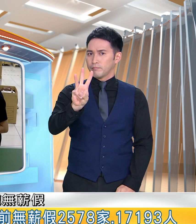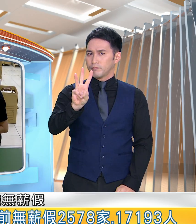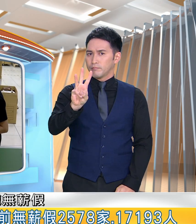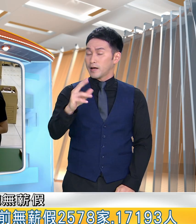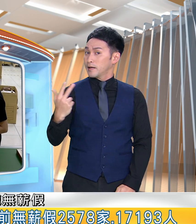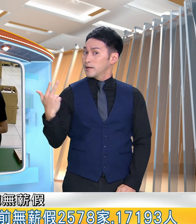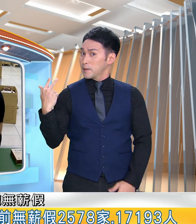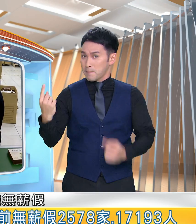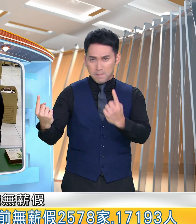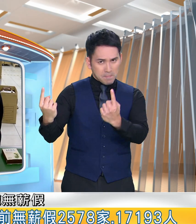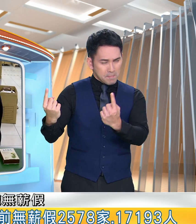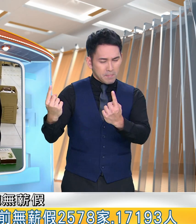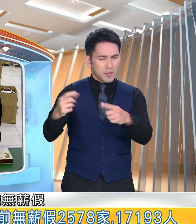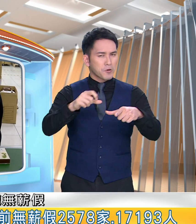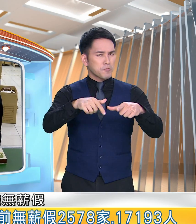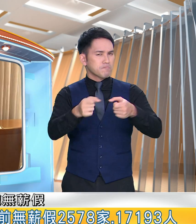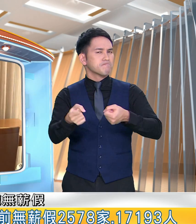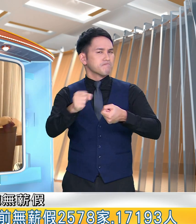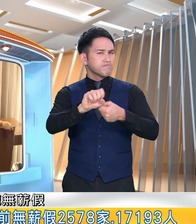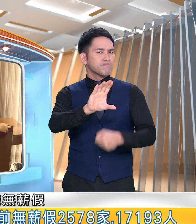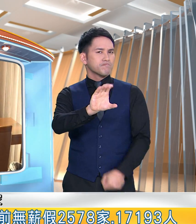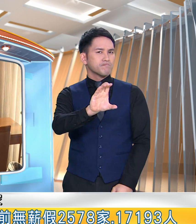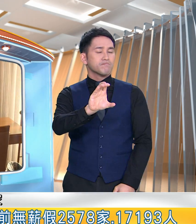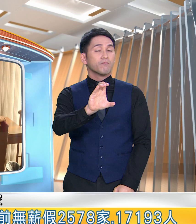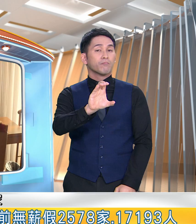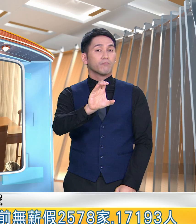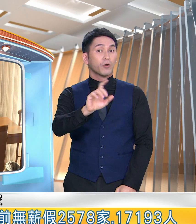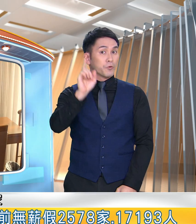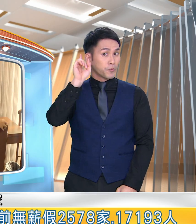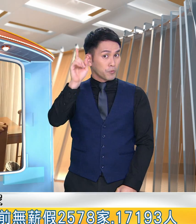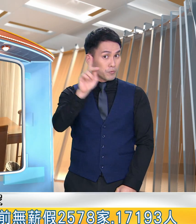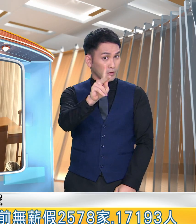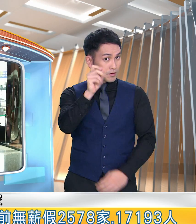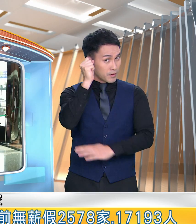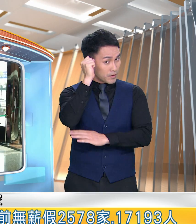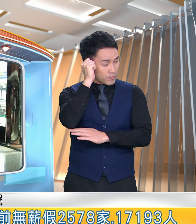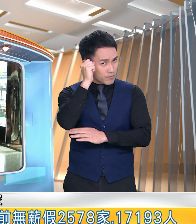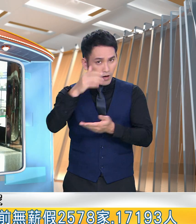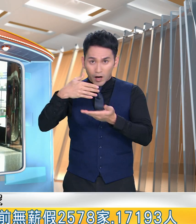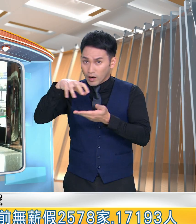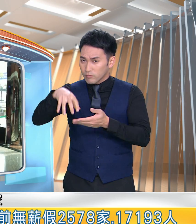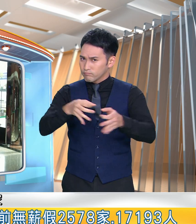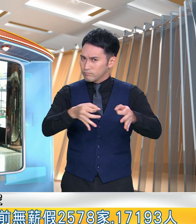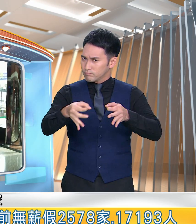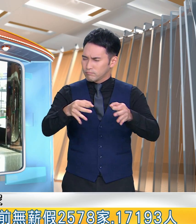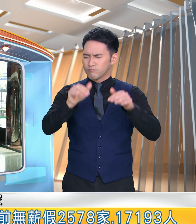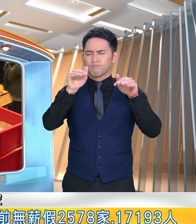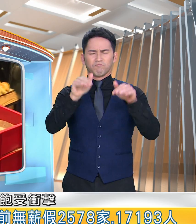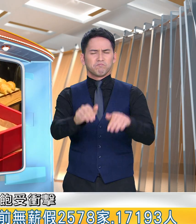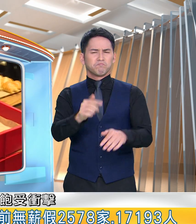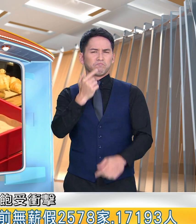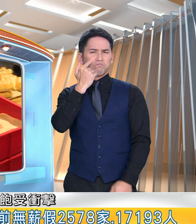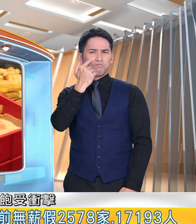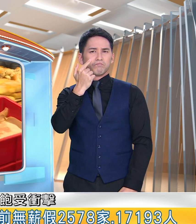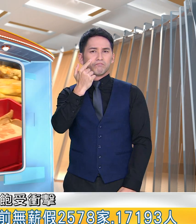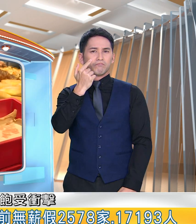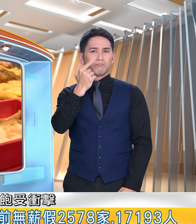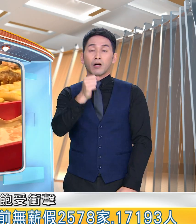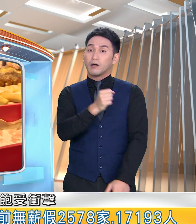17193人实施无薪假，比上周增加了99家，尤其是住宿餐饮业